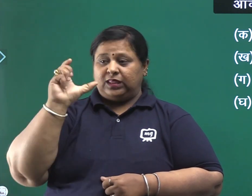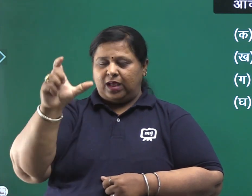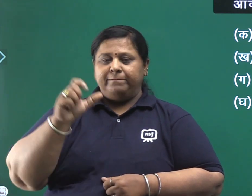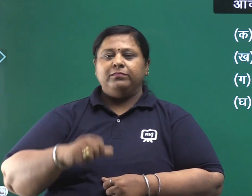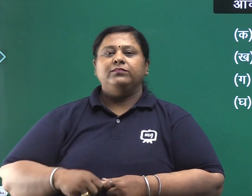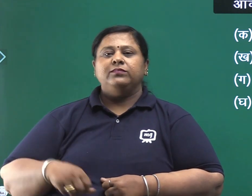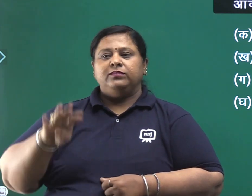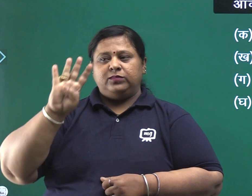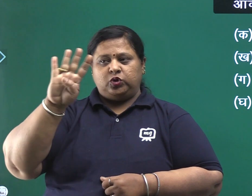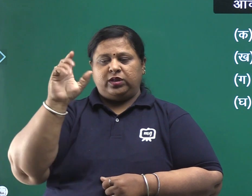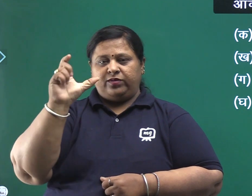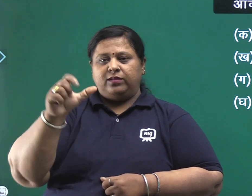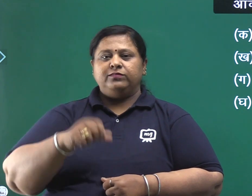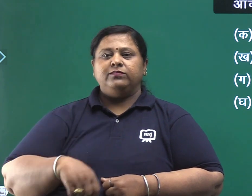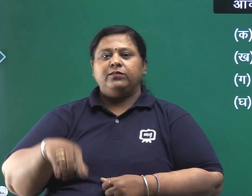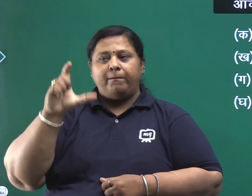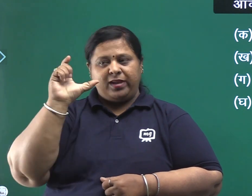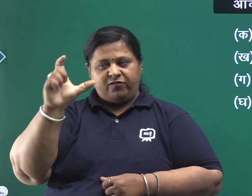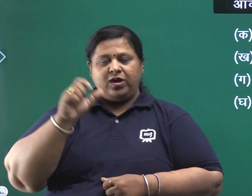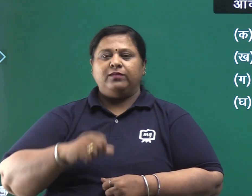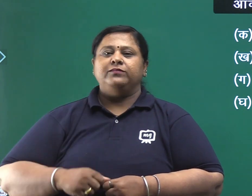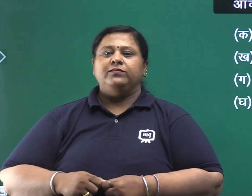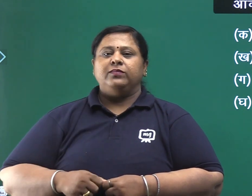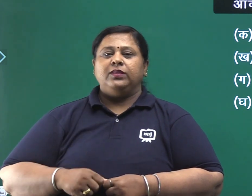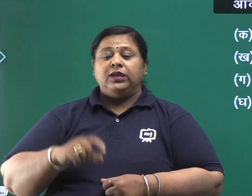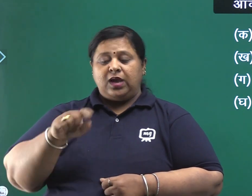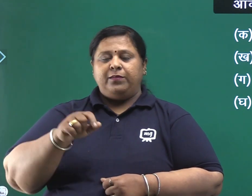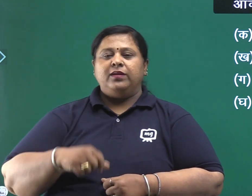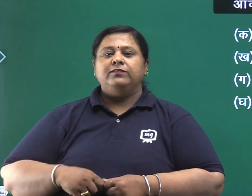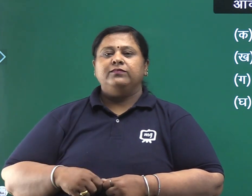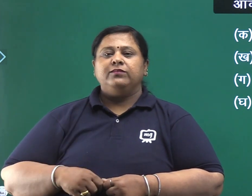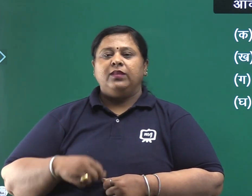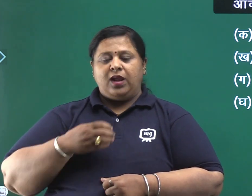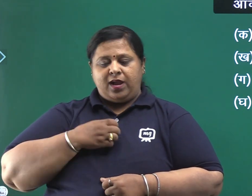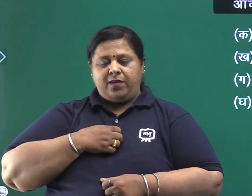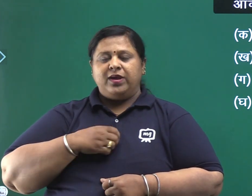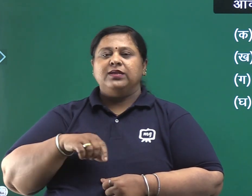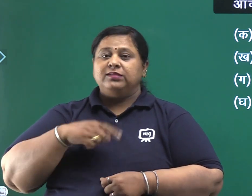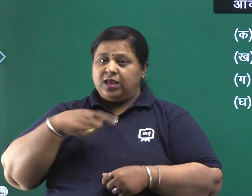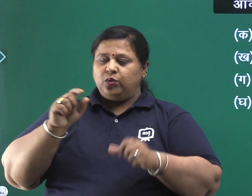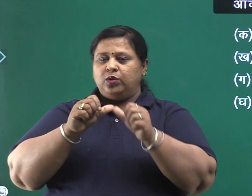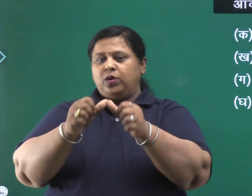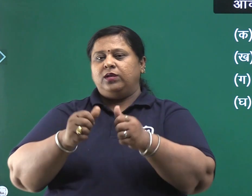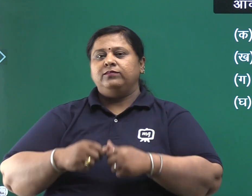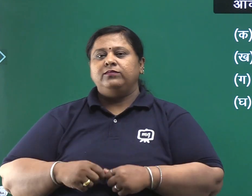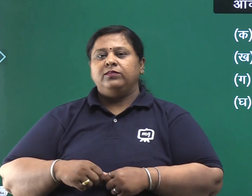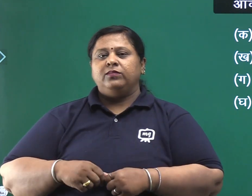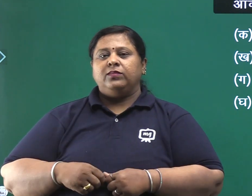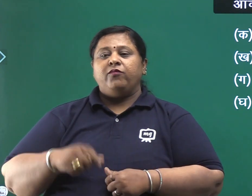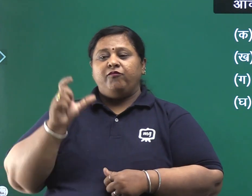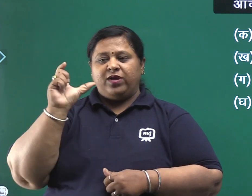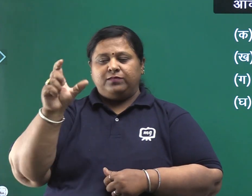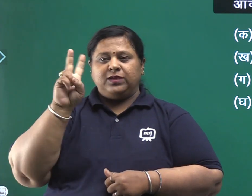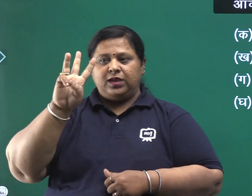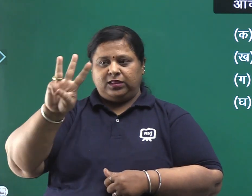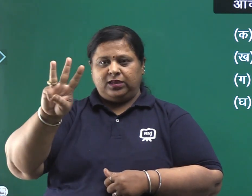तप और चौथा विकल्प परिवार। तो यहाँ पर हमारा सही उत्तर होगा विकल्प संख्या